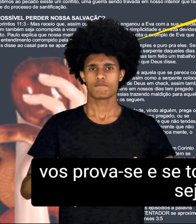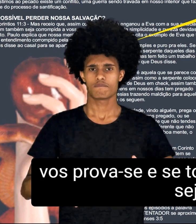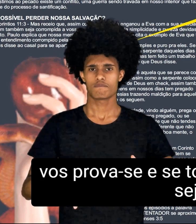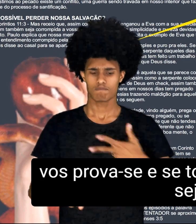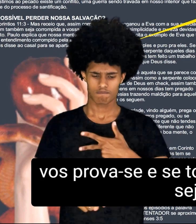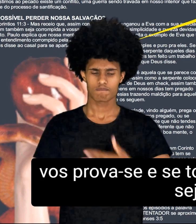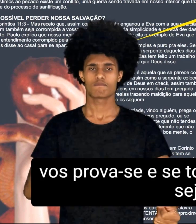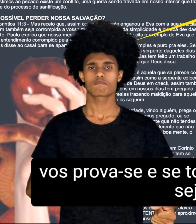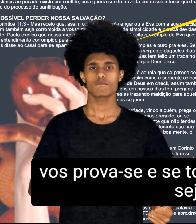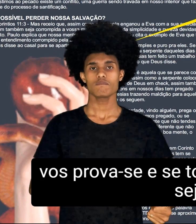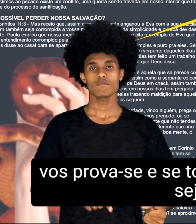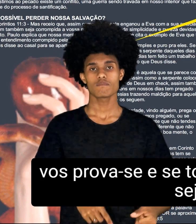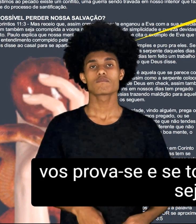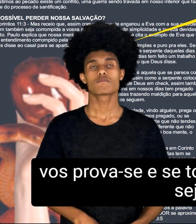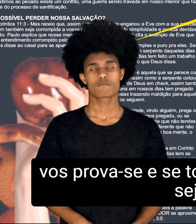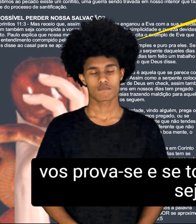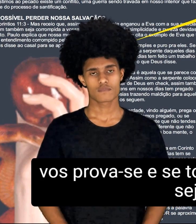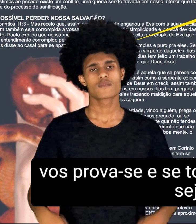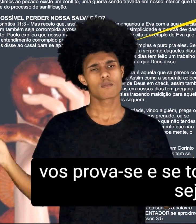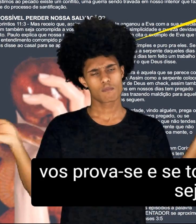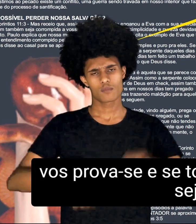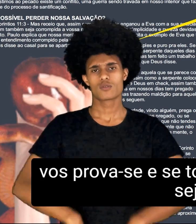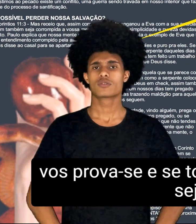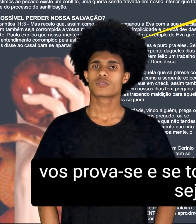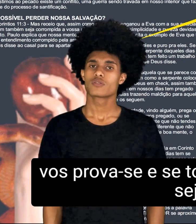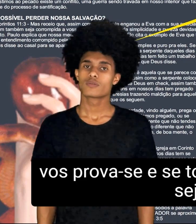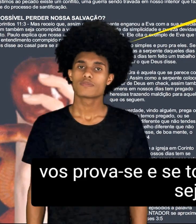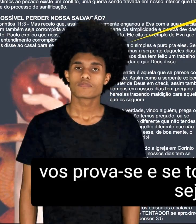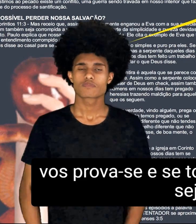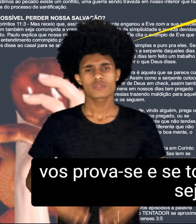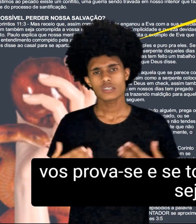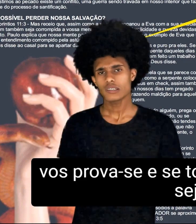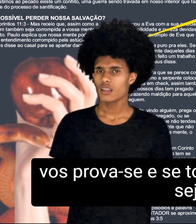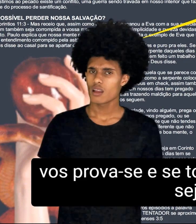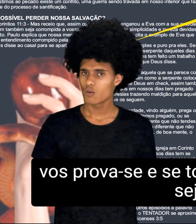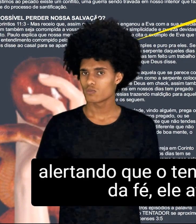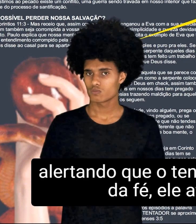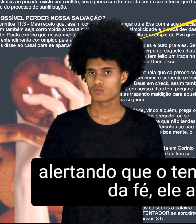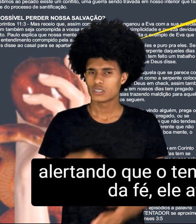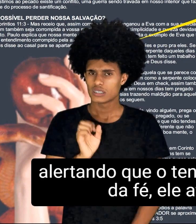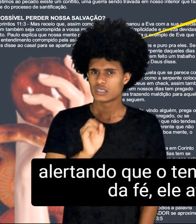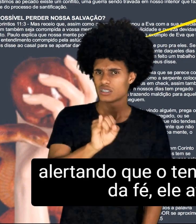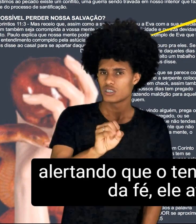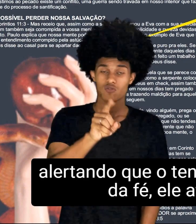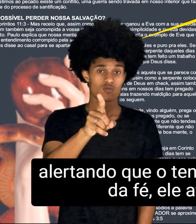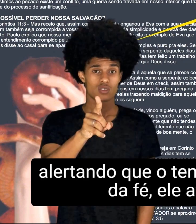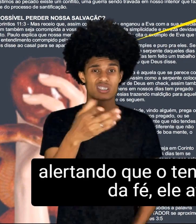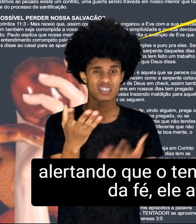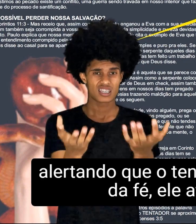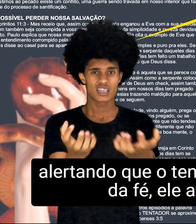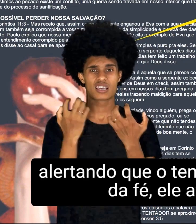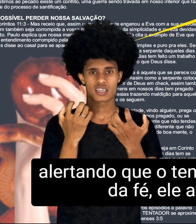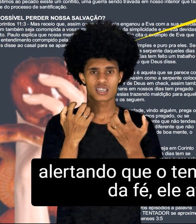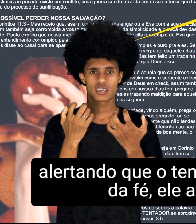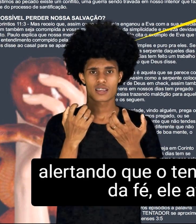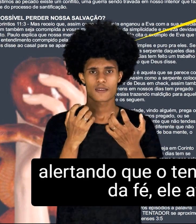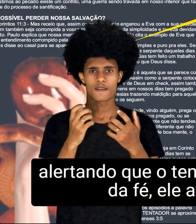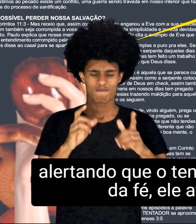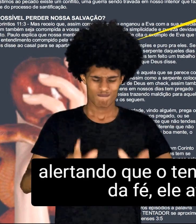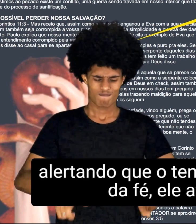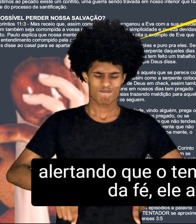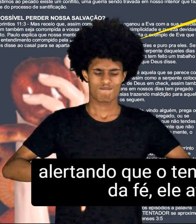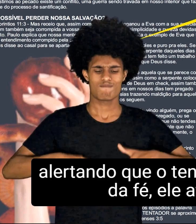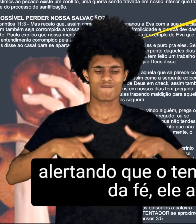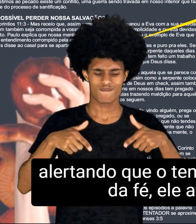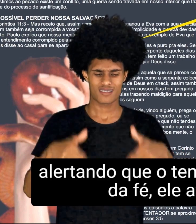vos provasse e se tornasse inútil o vosso labor. Ou seja, Paulo está alertando que o tentador pode afastar os santos da fé.